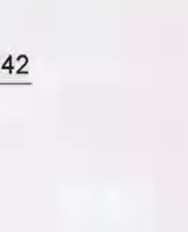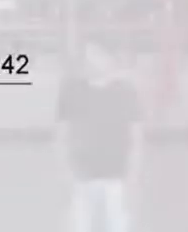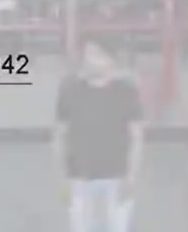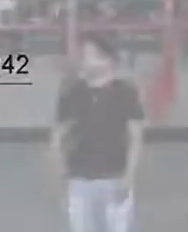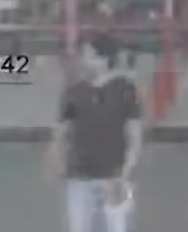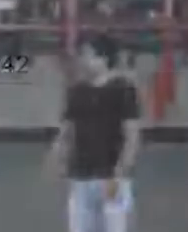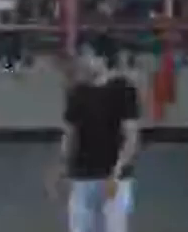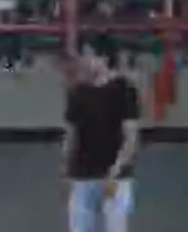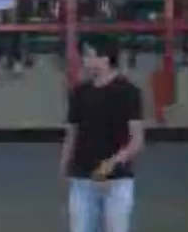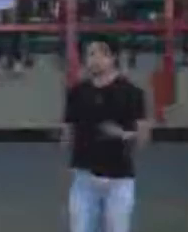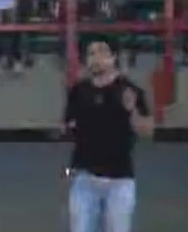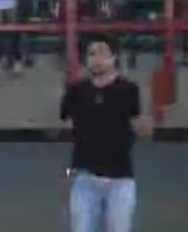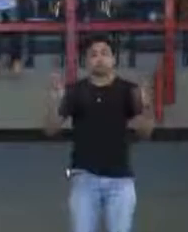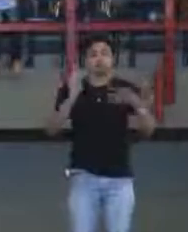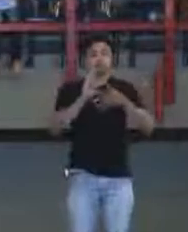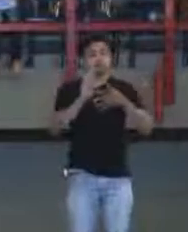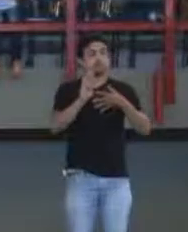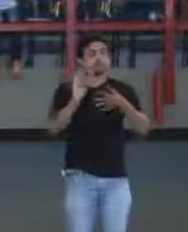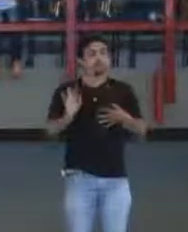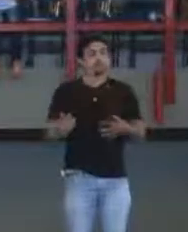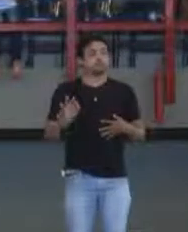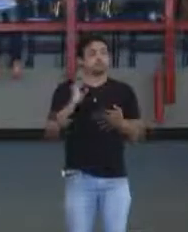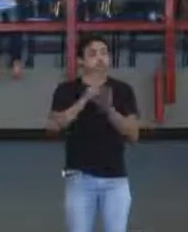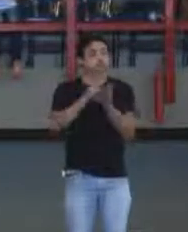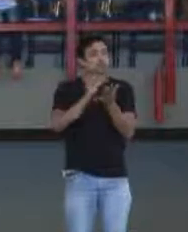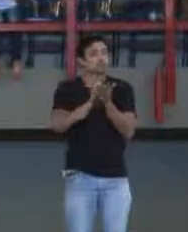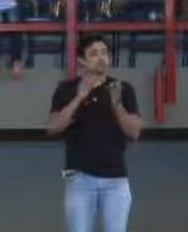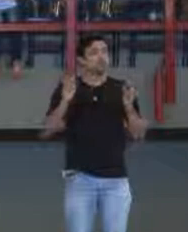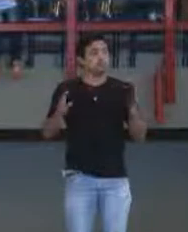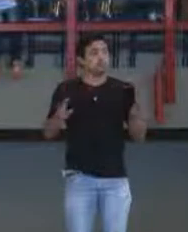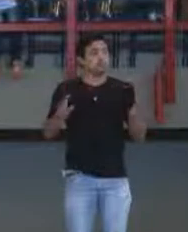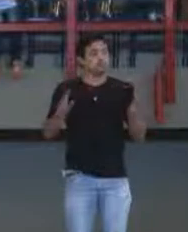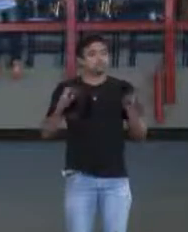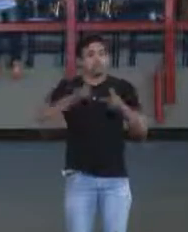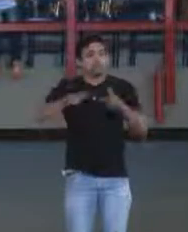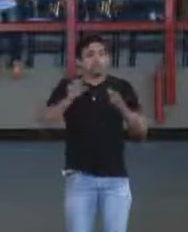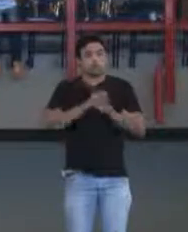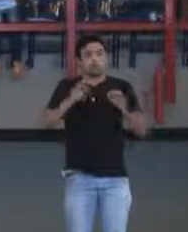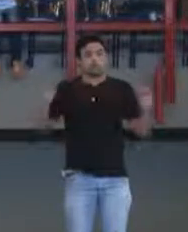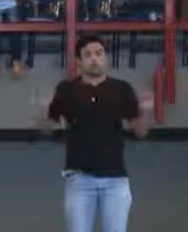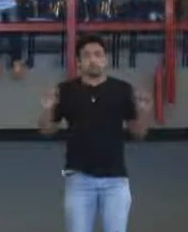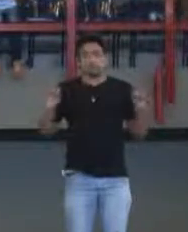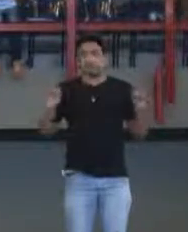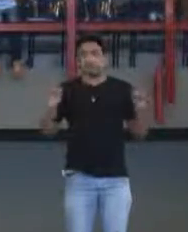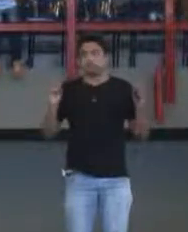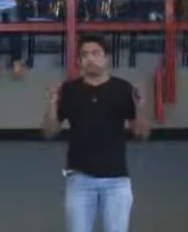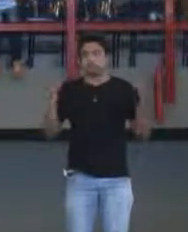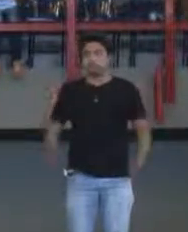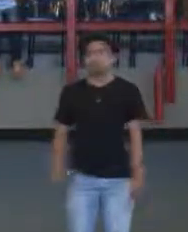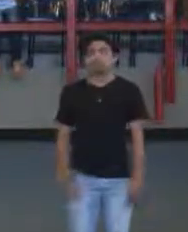bola. Tranquilo? Tudo anotado? Sem problemas?